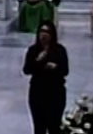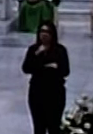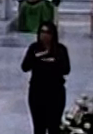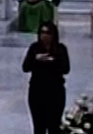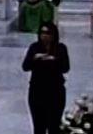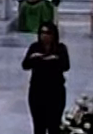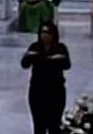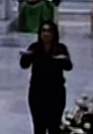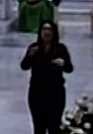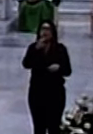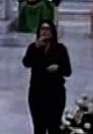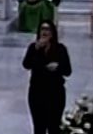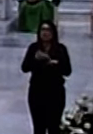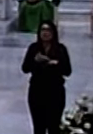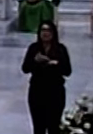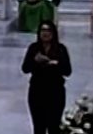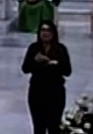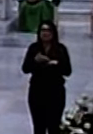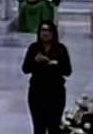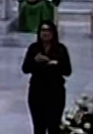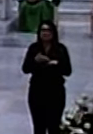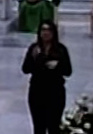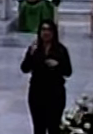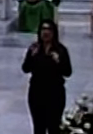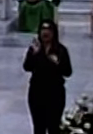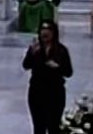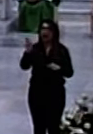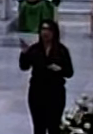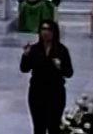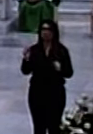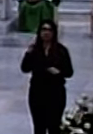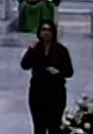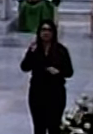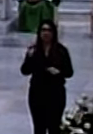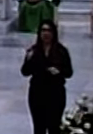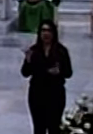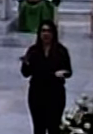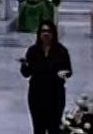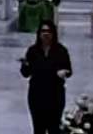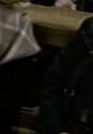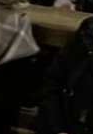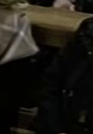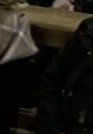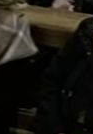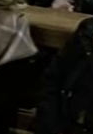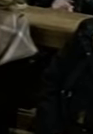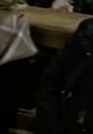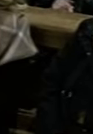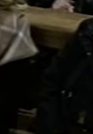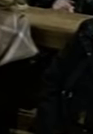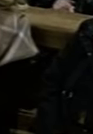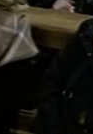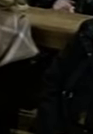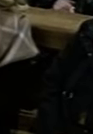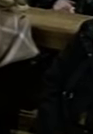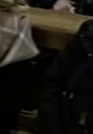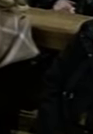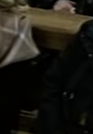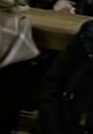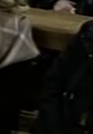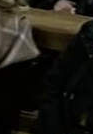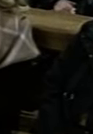può accadere di non sentirla. E non è questione di essere sordi, eh? Può accadere